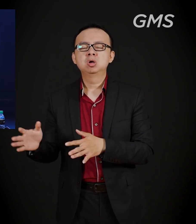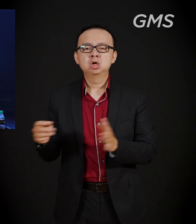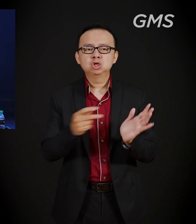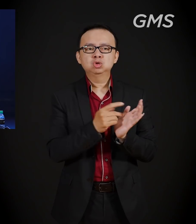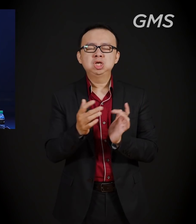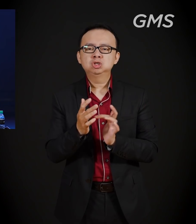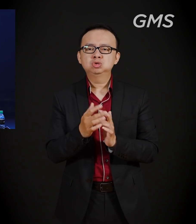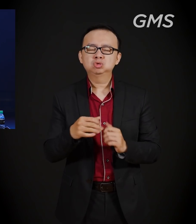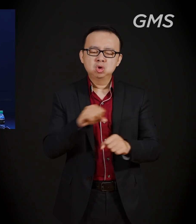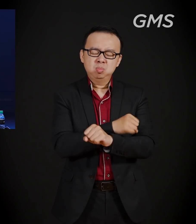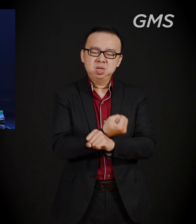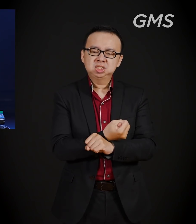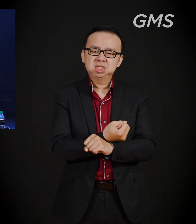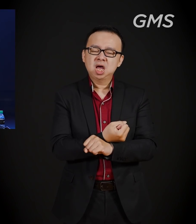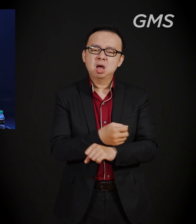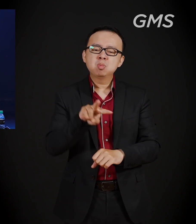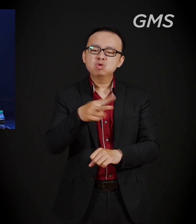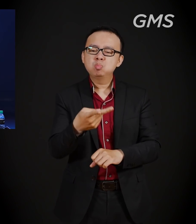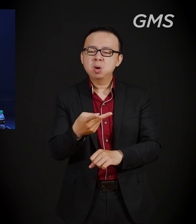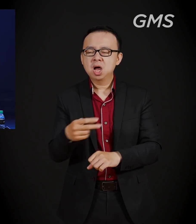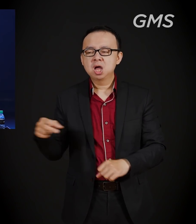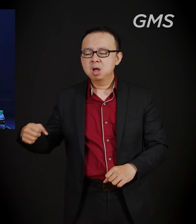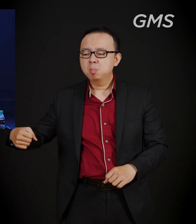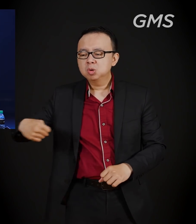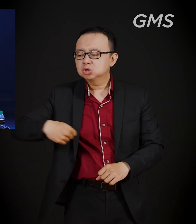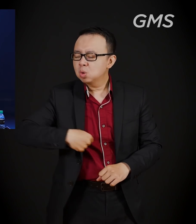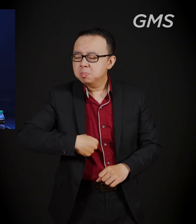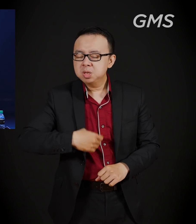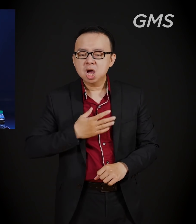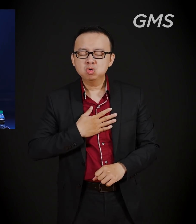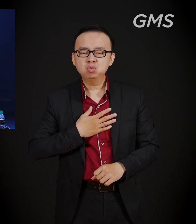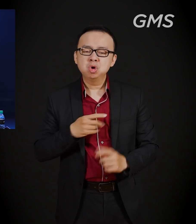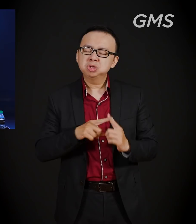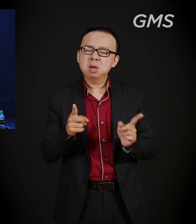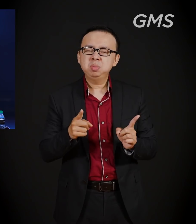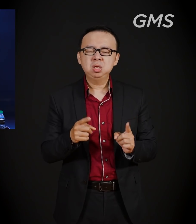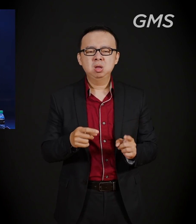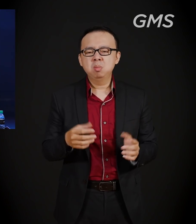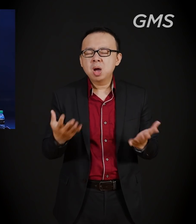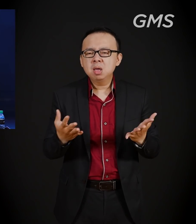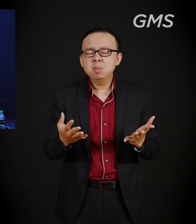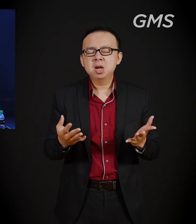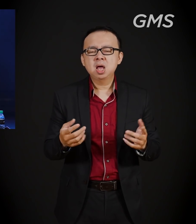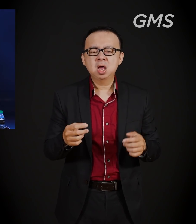bojoku. Tapi bagaimana kalau tiba-tiba nanti dia kawin lagi, lalu dia tinggalkan aku.